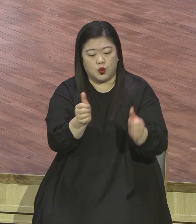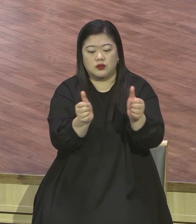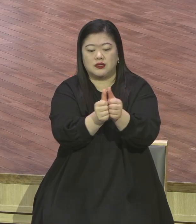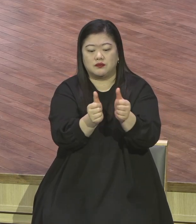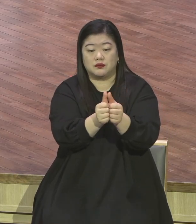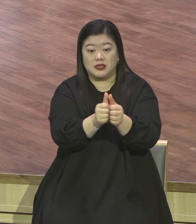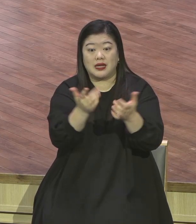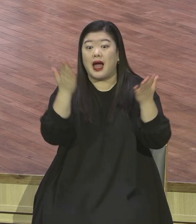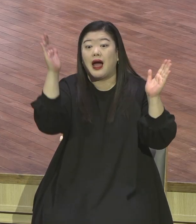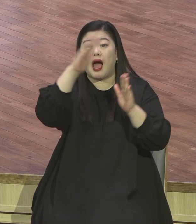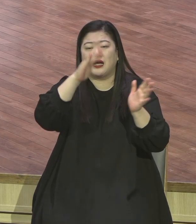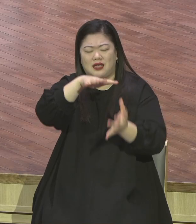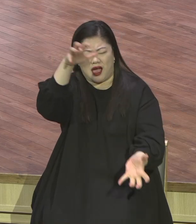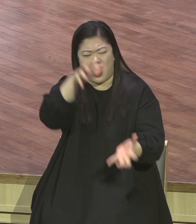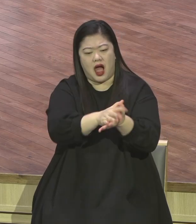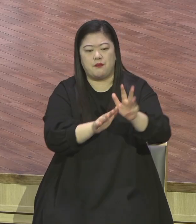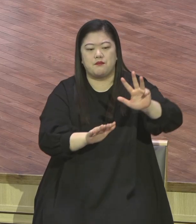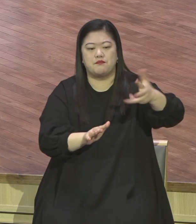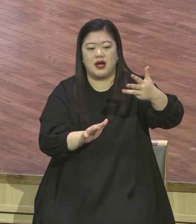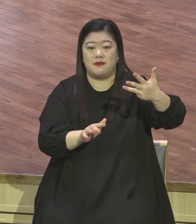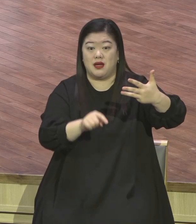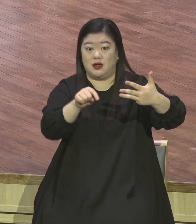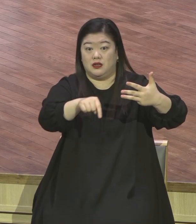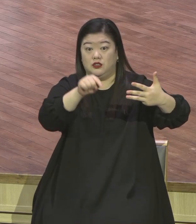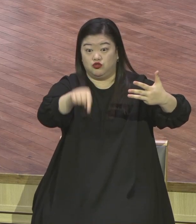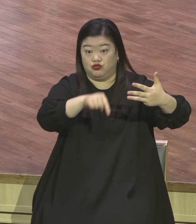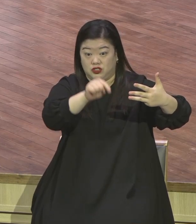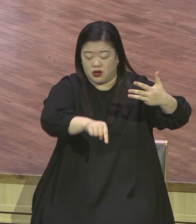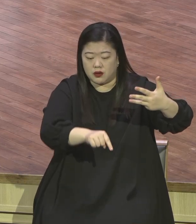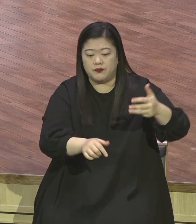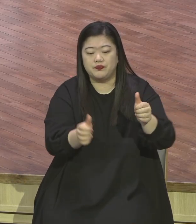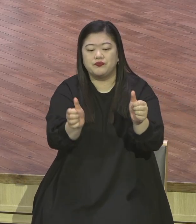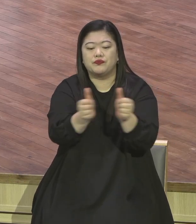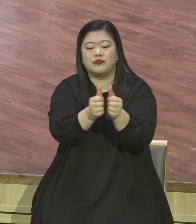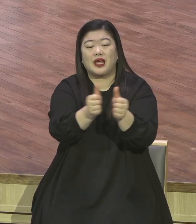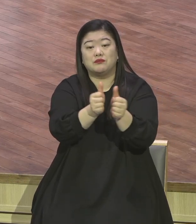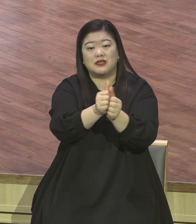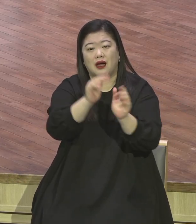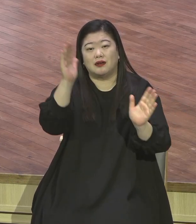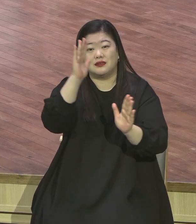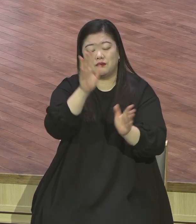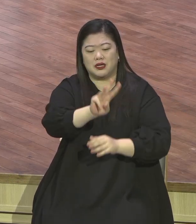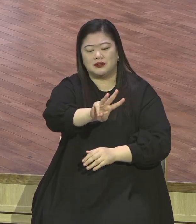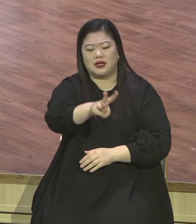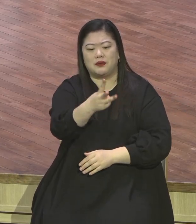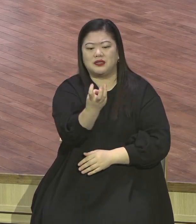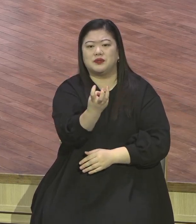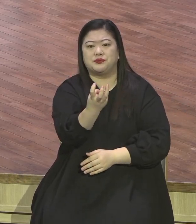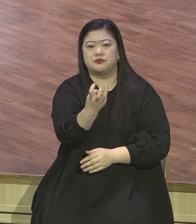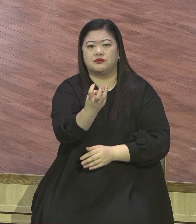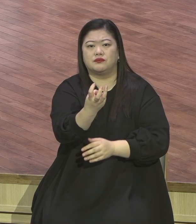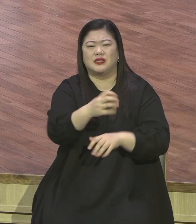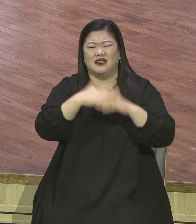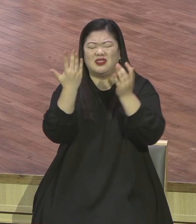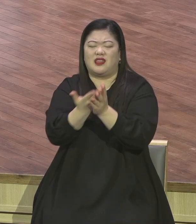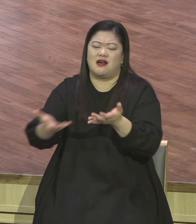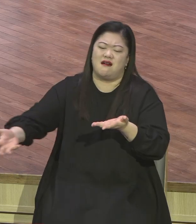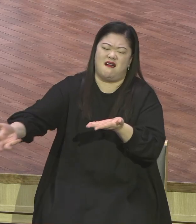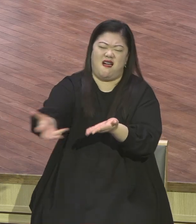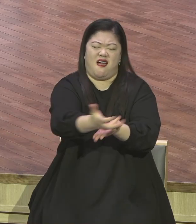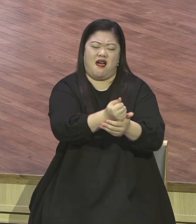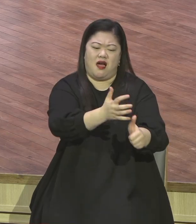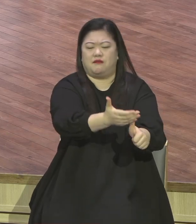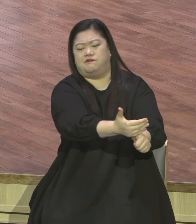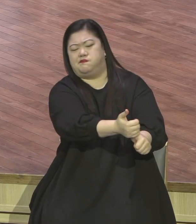800명이 있었는데 이 무장단체가 확 잡으러 오니까 막 산으로 숲으로 도망가고